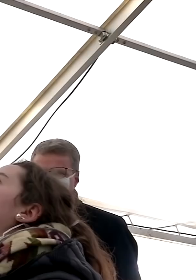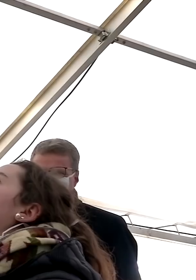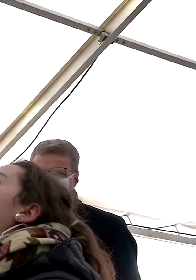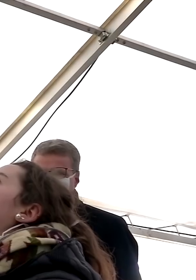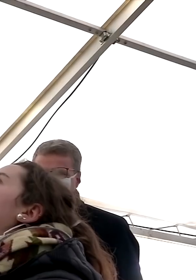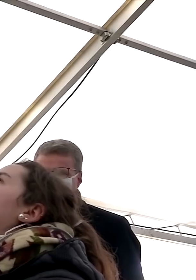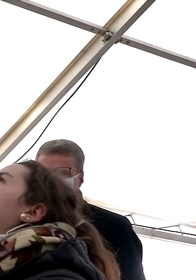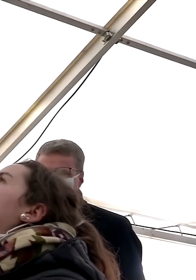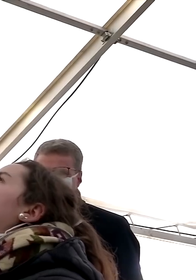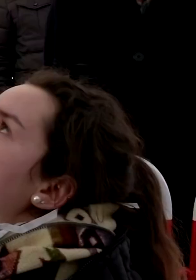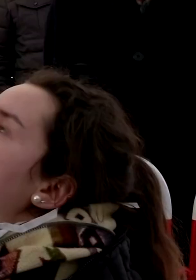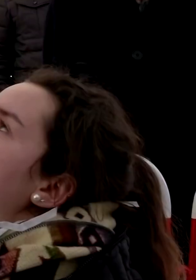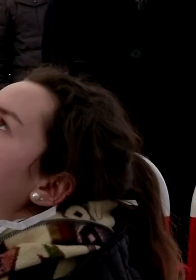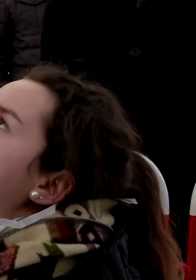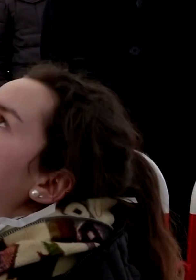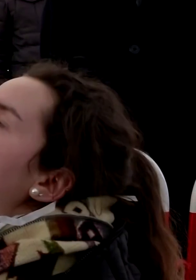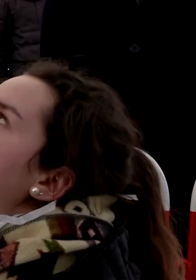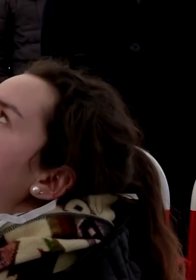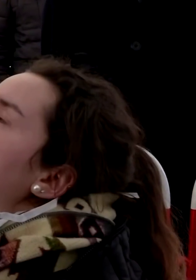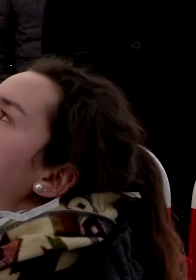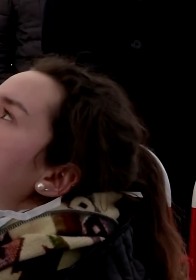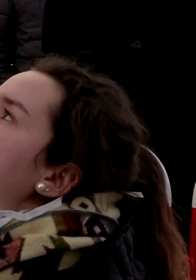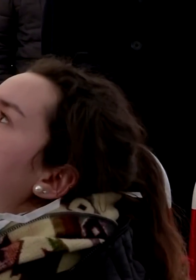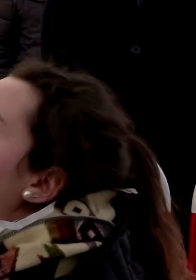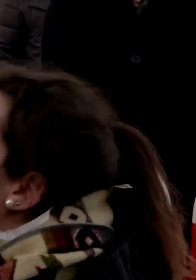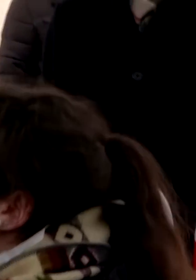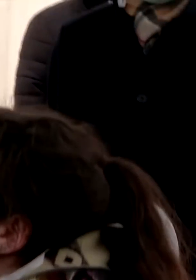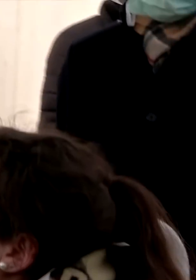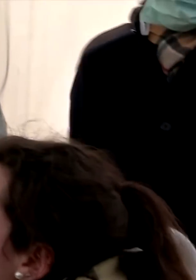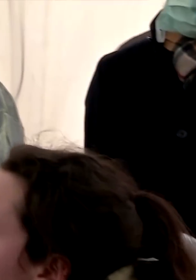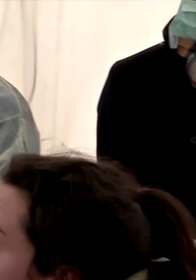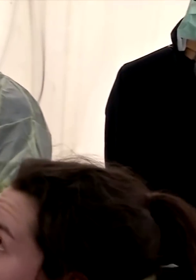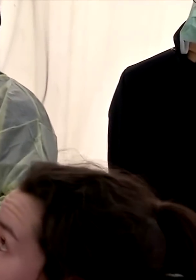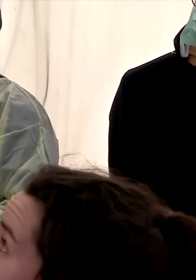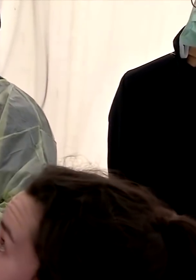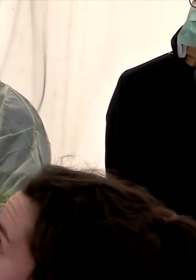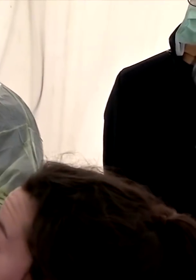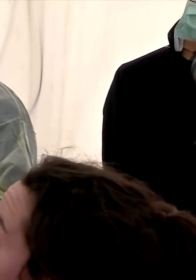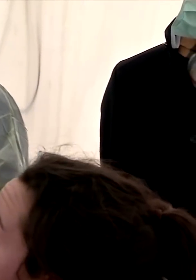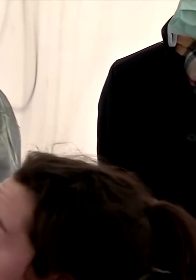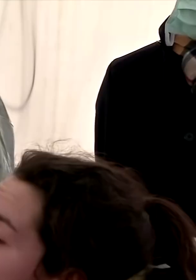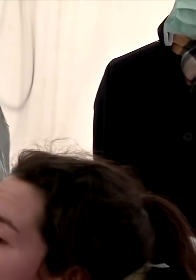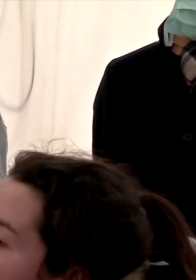genutzt werden. Andere Menschen, die nur einen Verdacht hätten, sollten zu Hause bleiben.